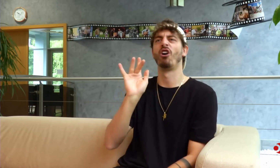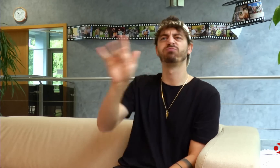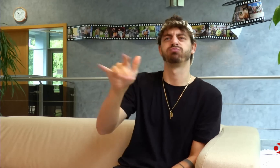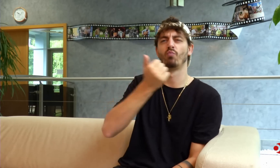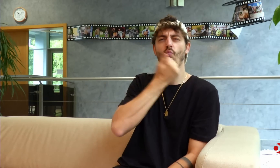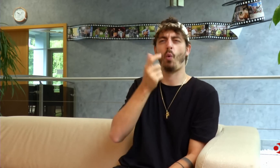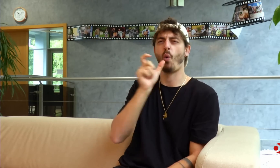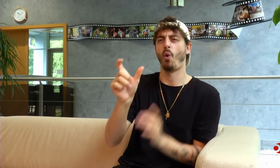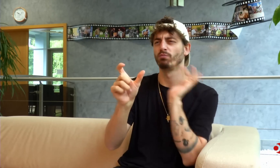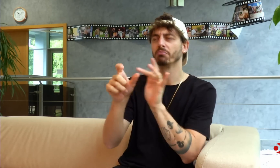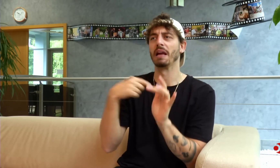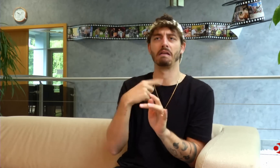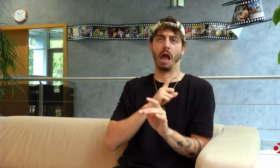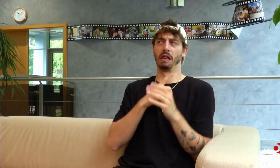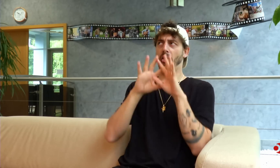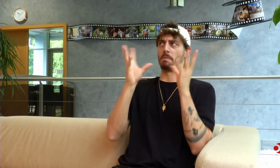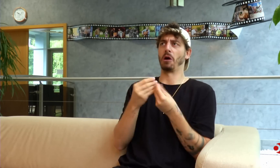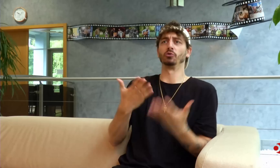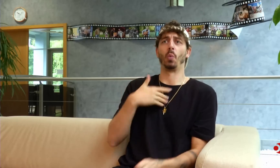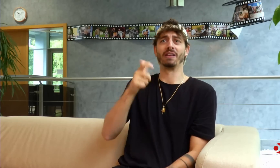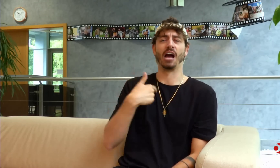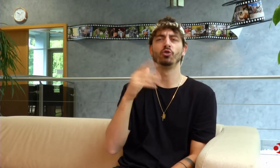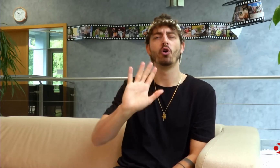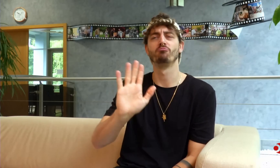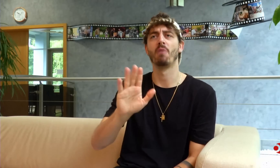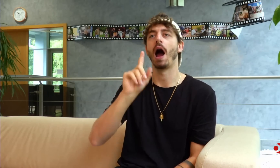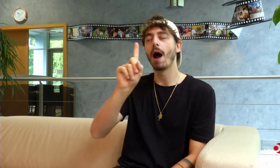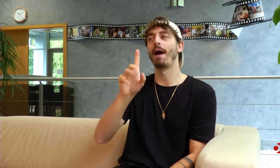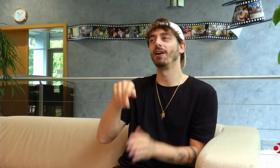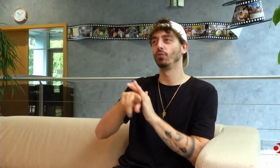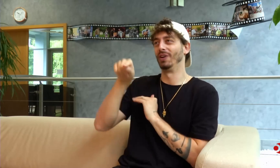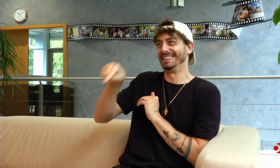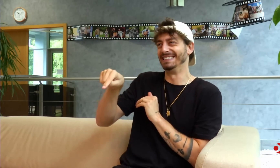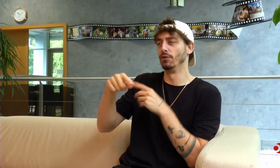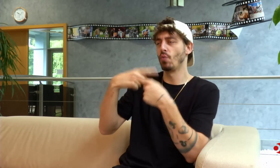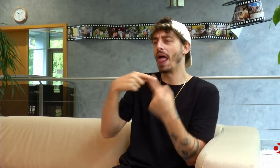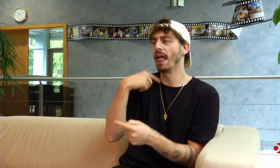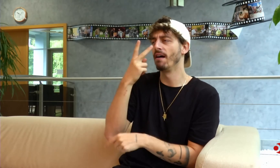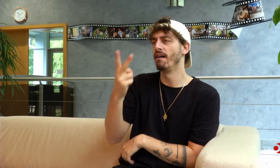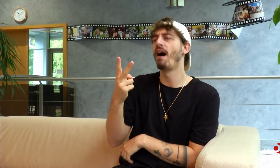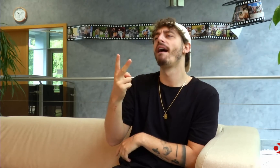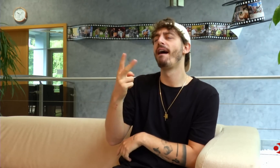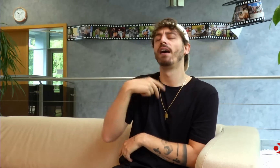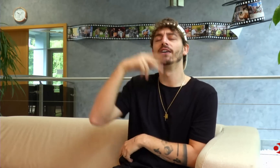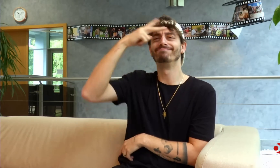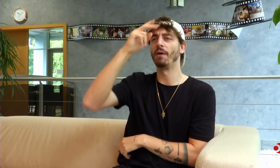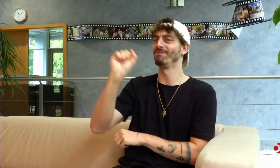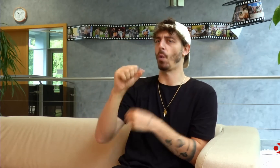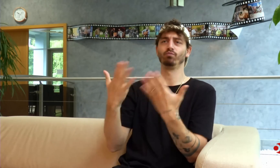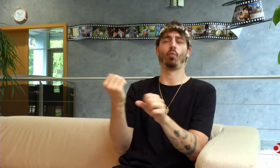verwenden muss. Das würde der echte Jason so nie machen. Aber in der Rolle ist es schon nachvollziehbar, warum sich Jason in der Serie so verhält.